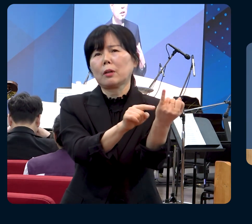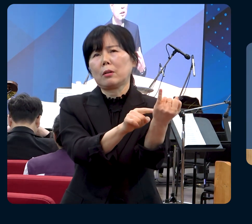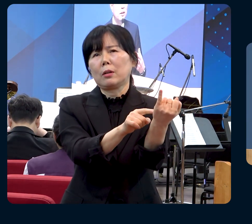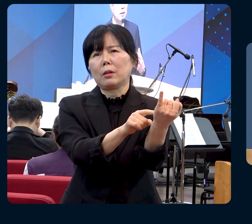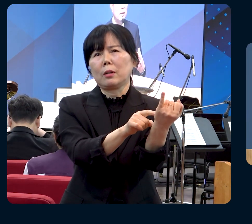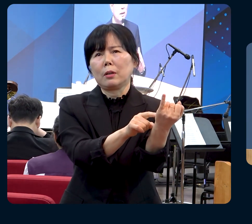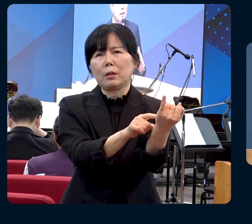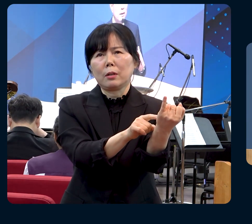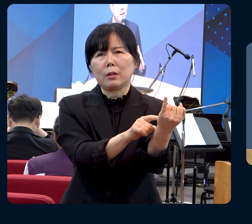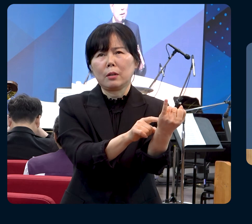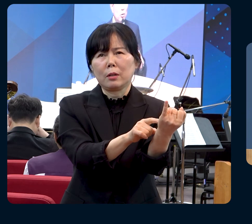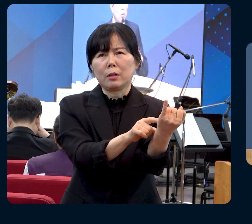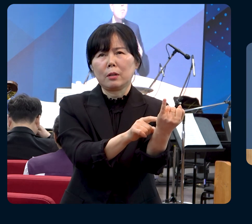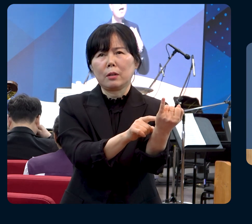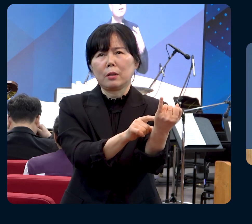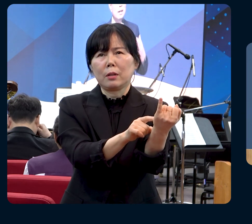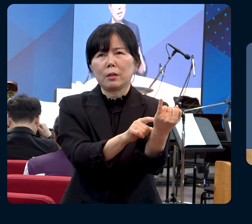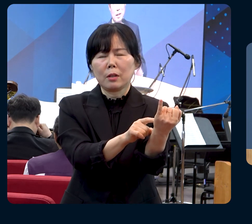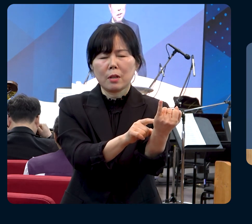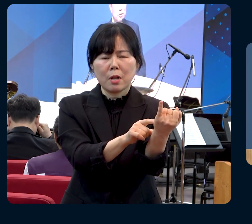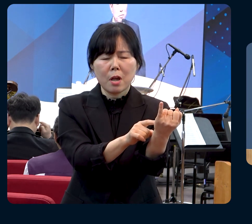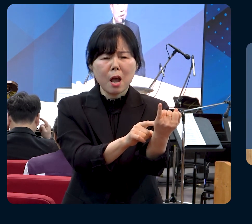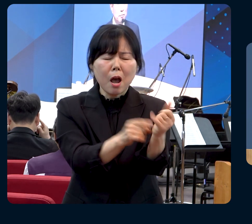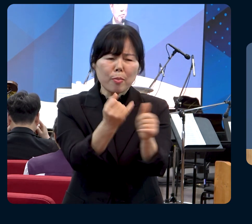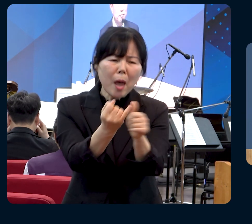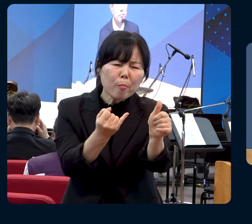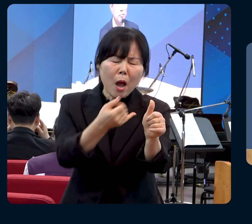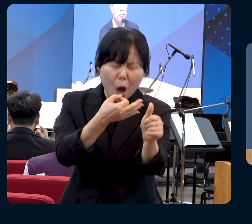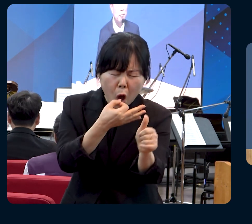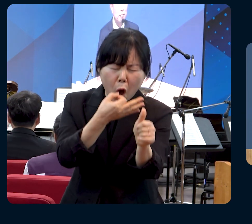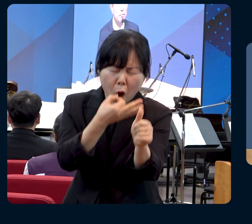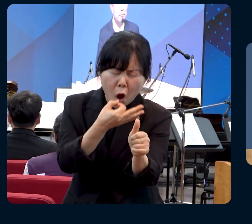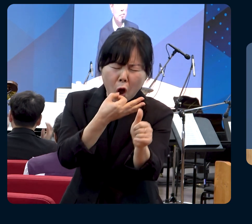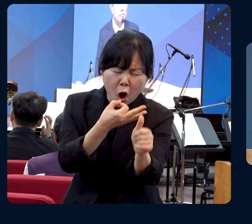그 여인은 욕망을 따라 살았습니다.